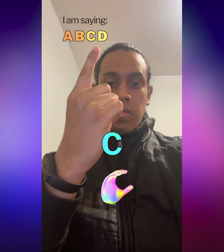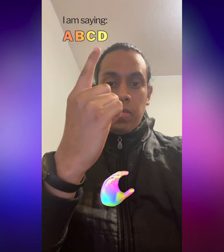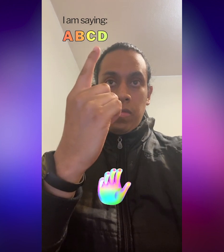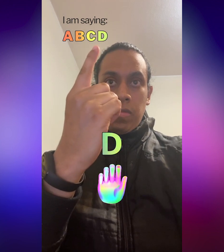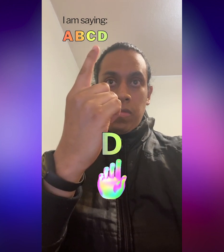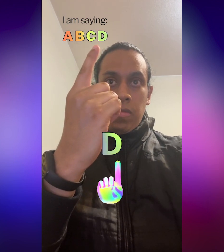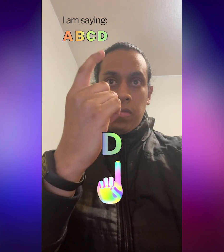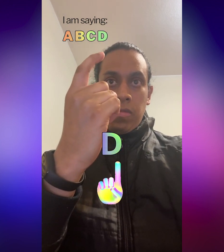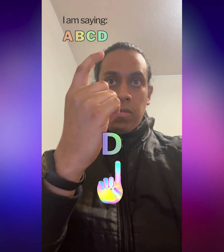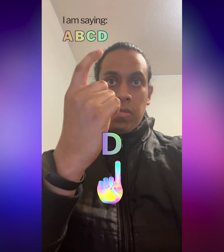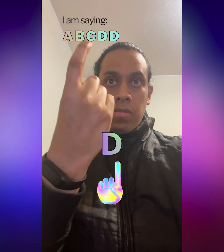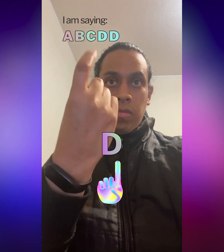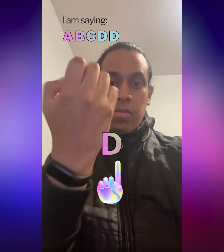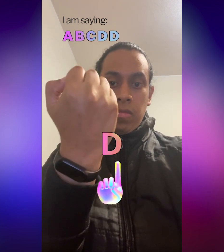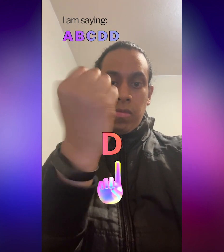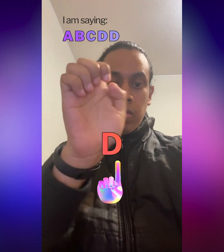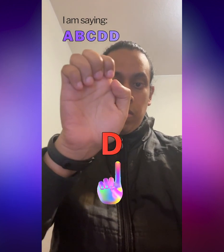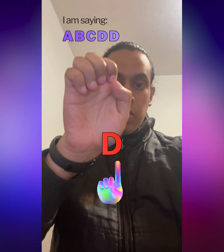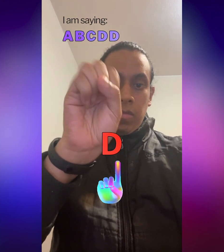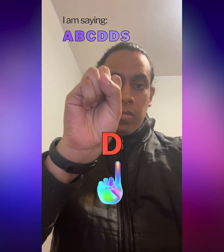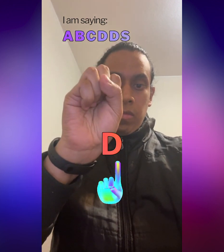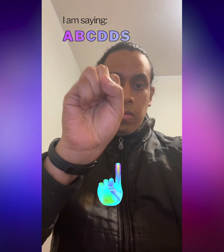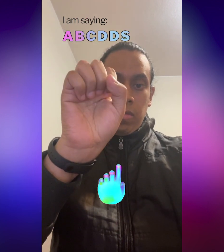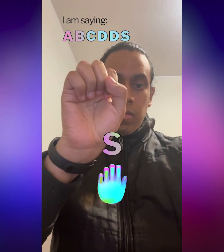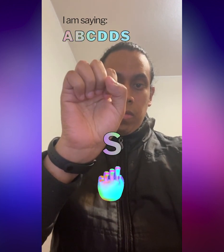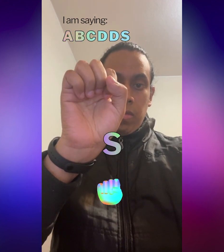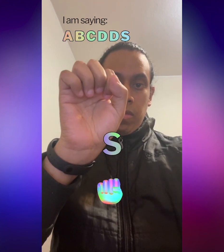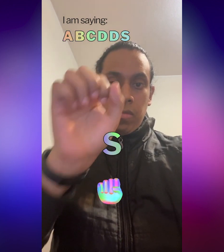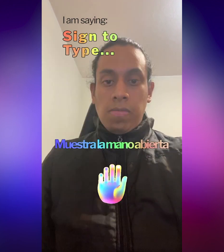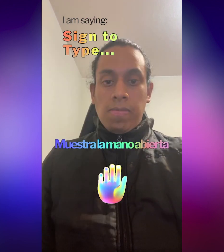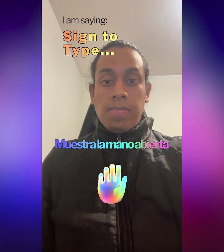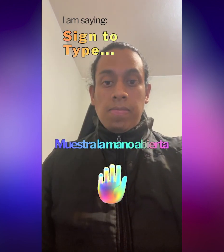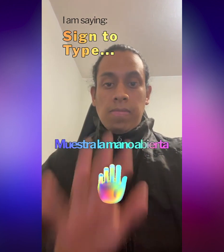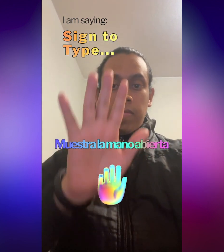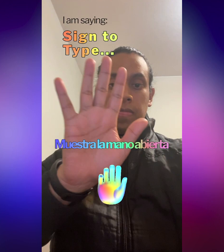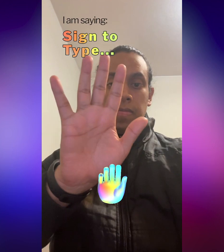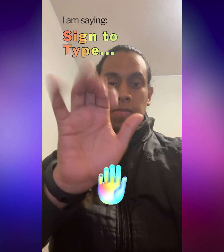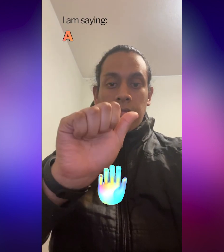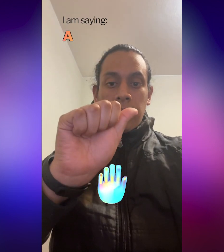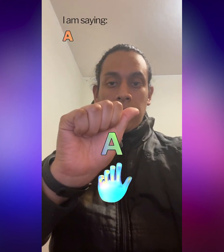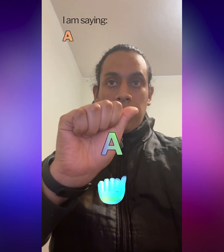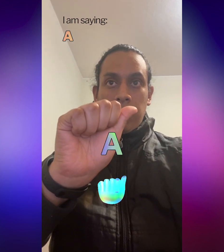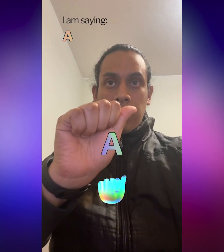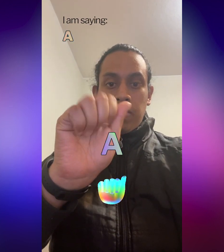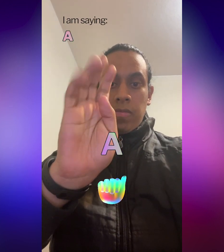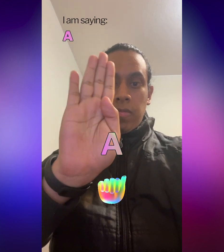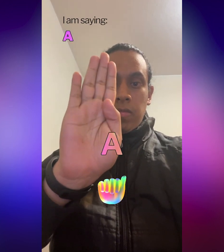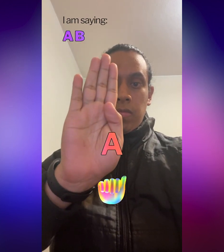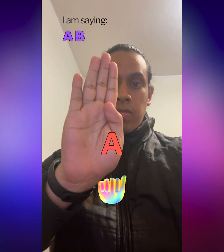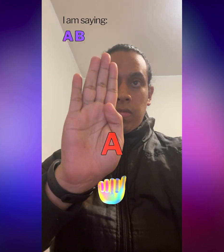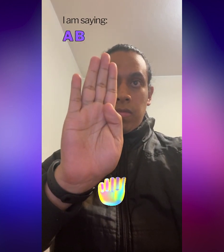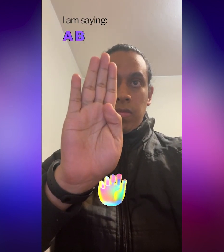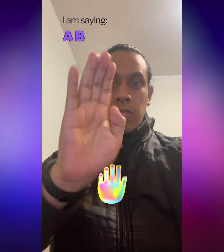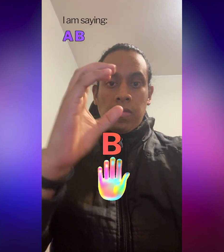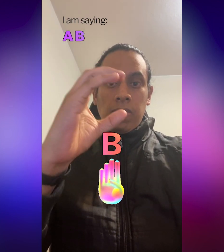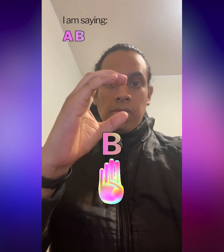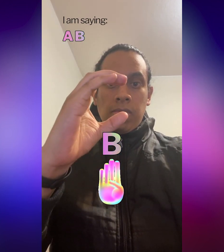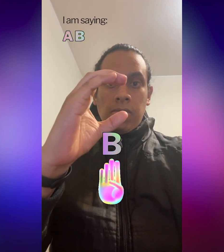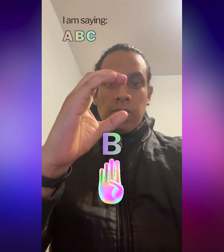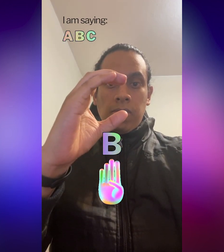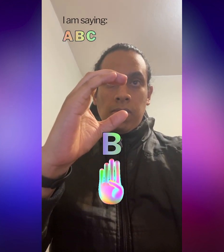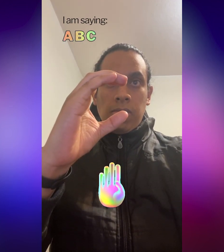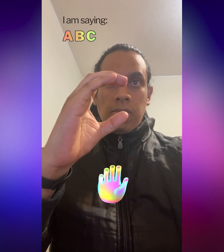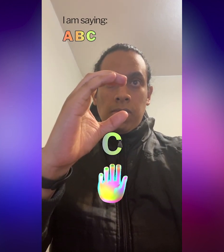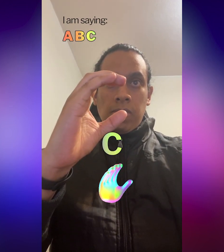experiencia de realidad aumentada. Esto es todo por el momento. Emilius BGS se despide. ¡Nos vemos en el